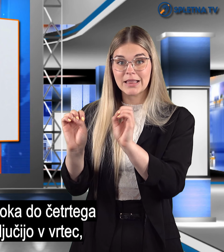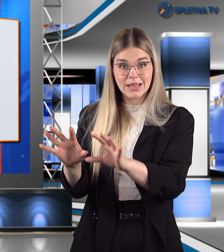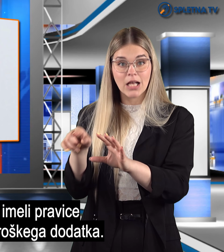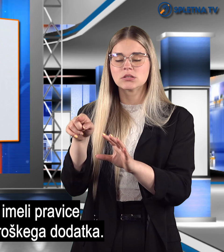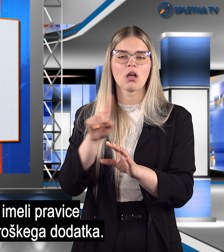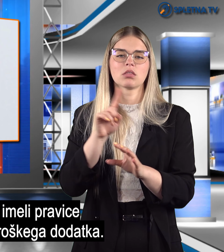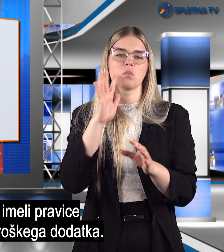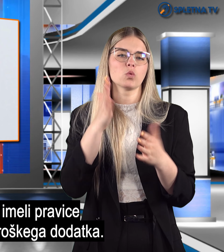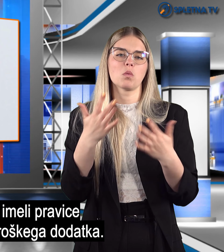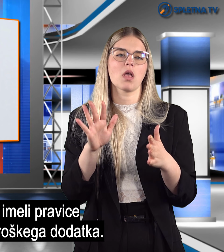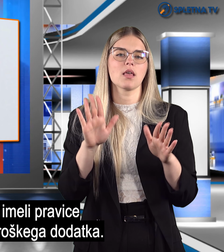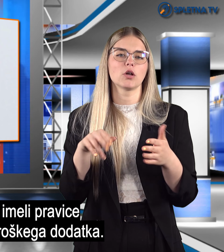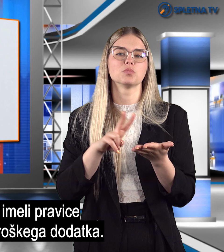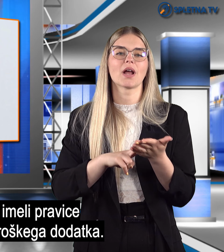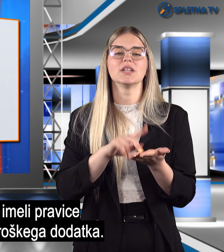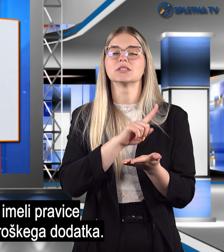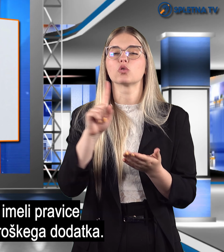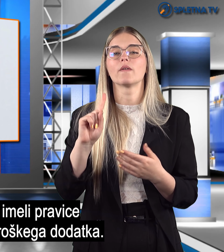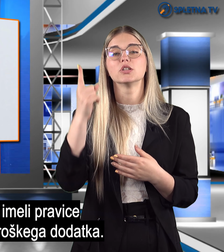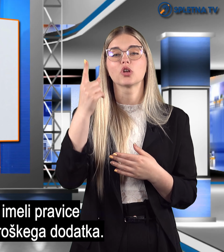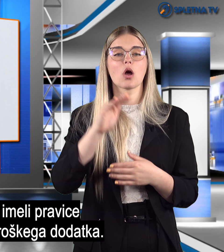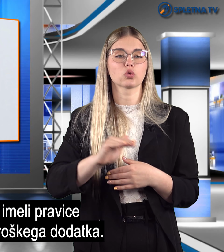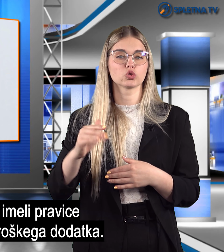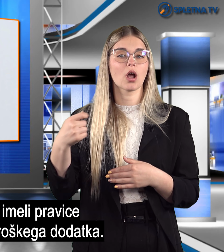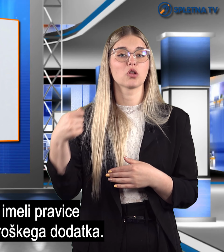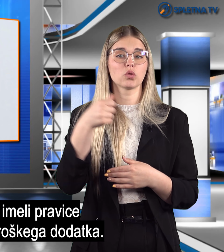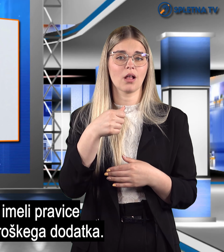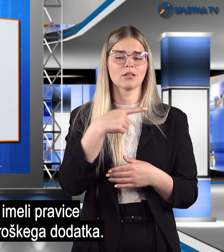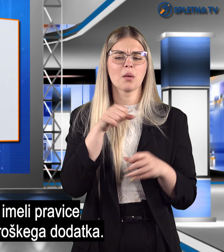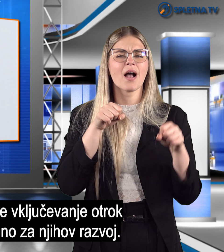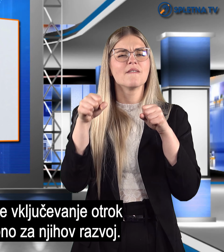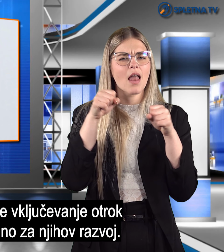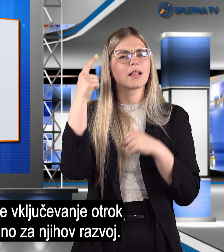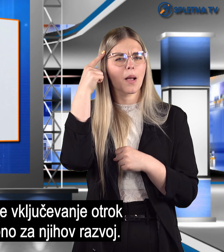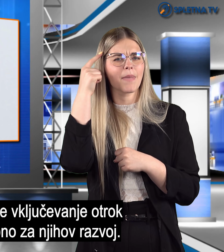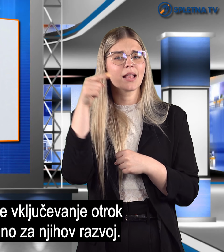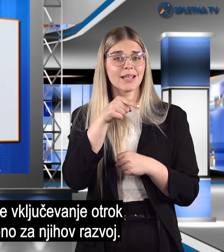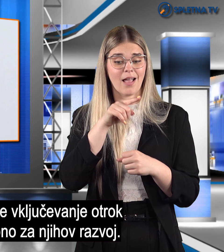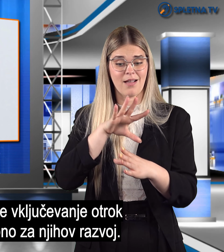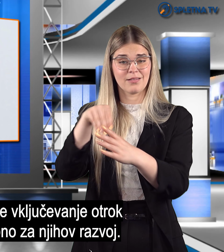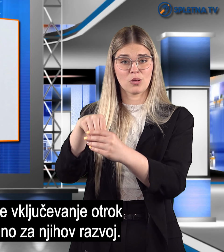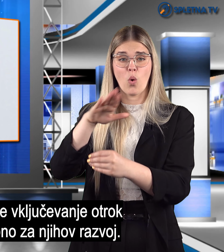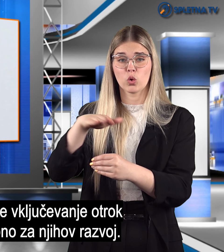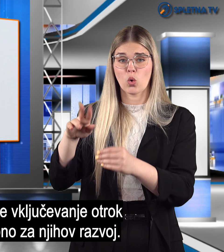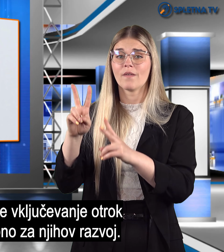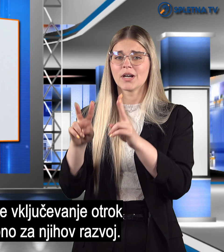več imeli pravice do višjega otroškega dodatka. Vlada meni, da je vključevanje otrok v